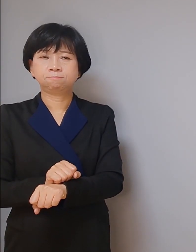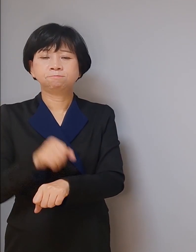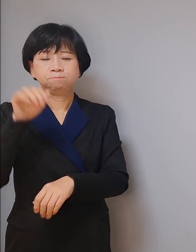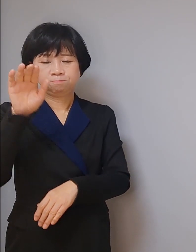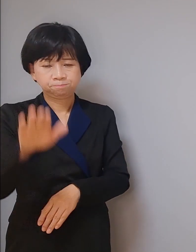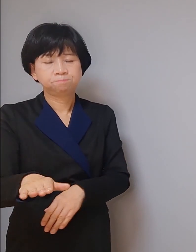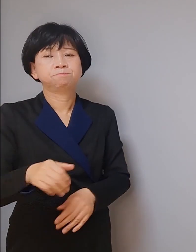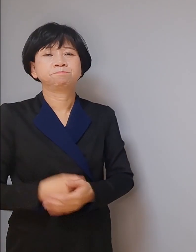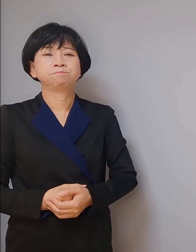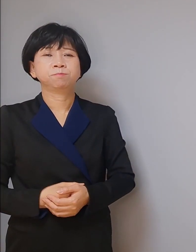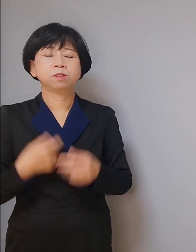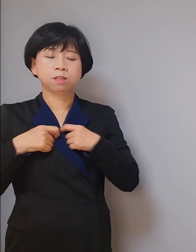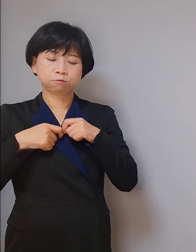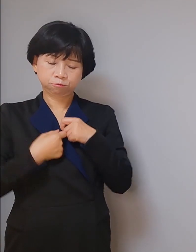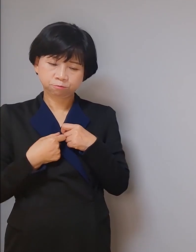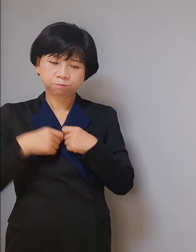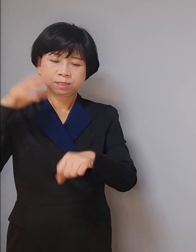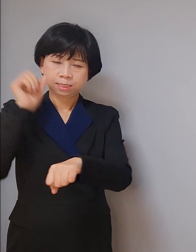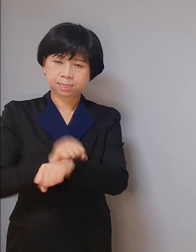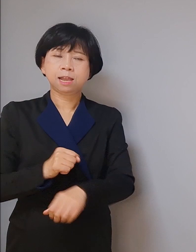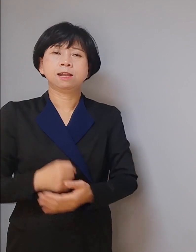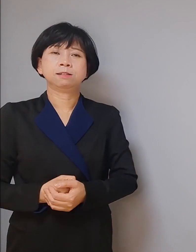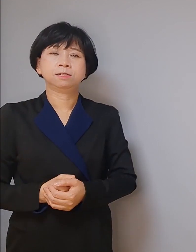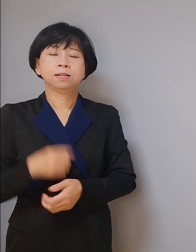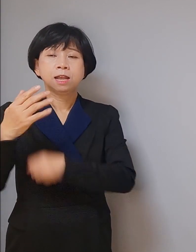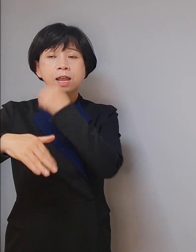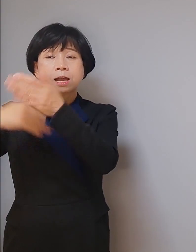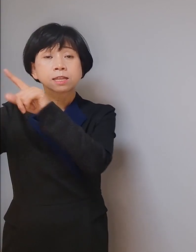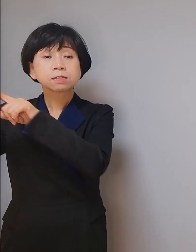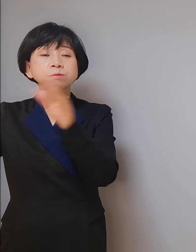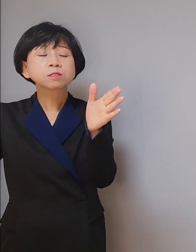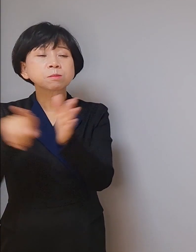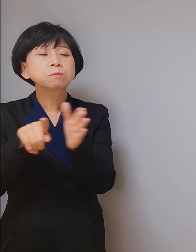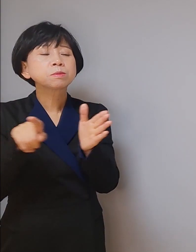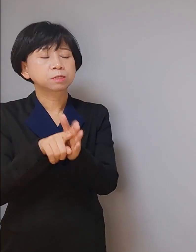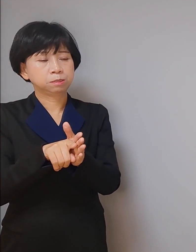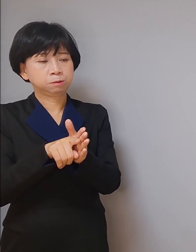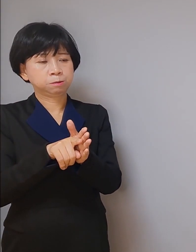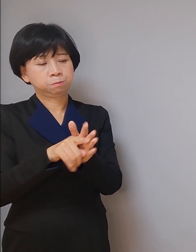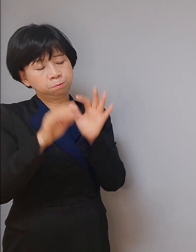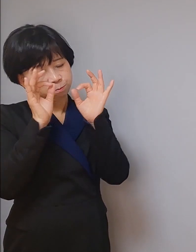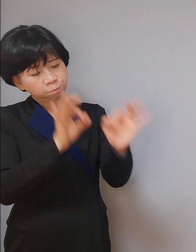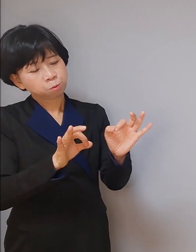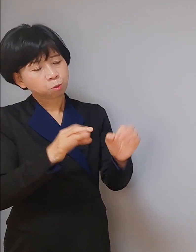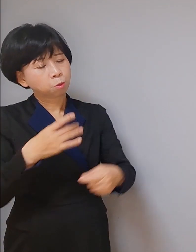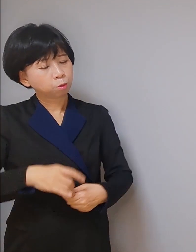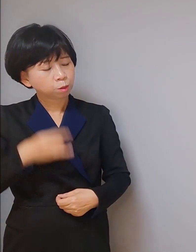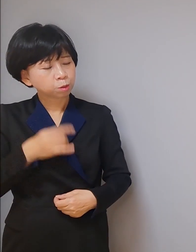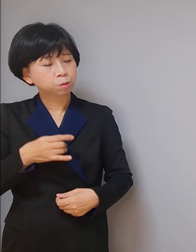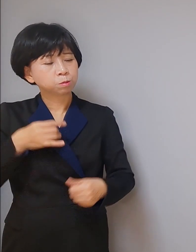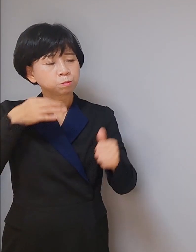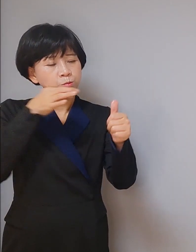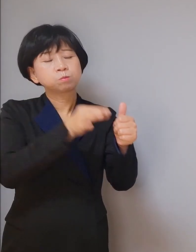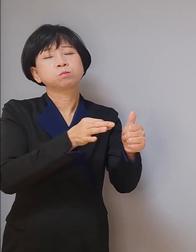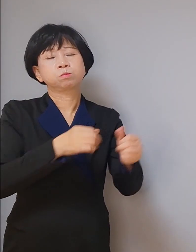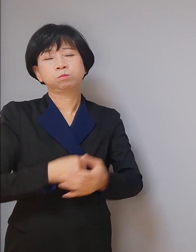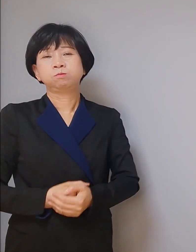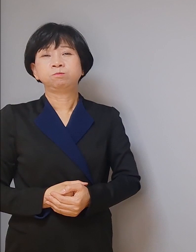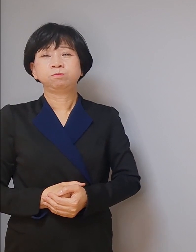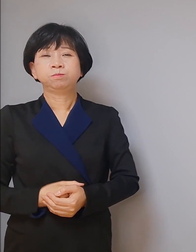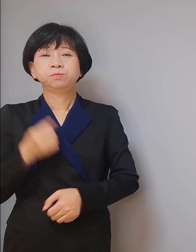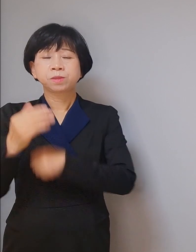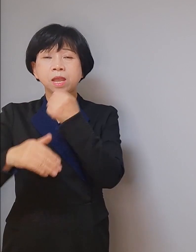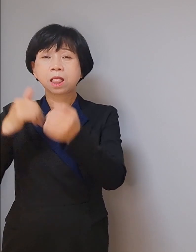거죠. 하나님은 이 믿음을 귀하게 보셨습니다. 그래서 그를 의롭다 여겨 주셨습니다.